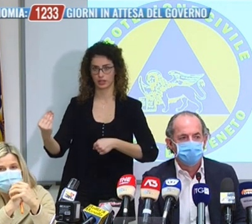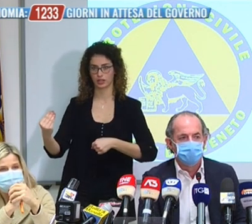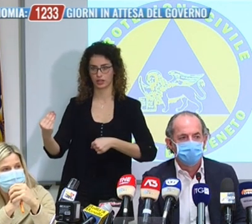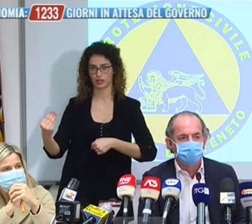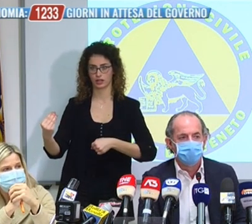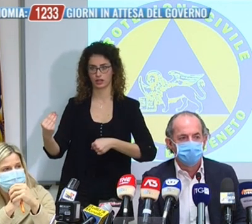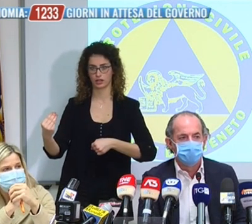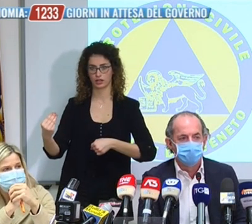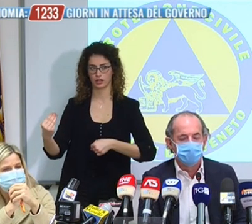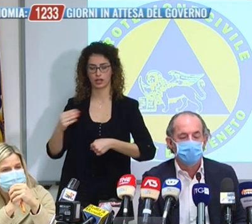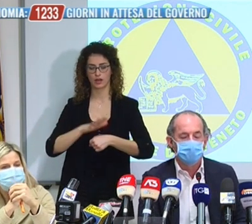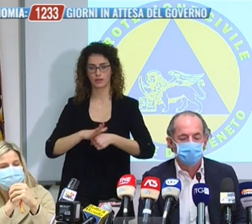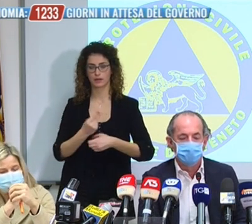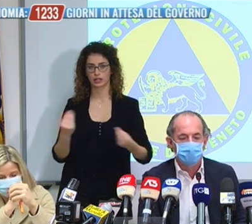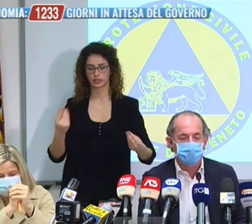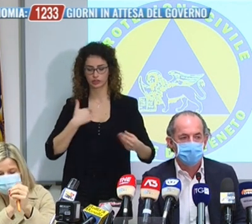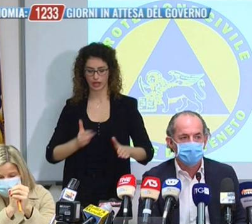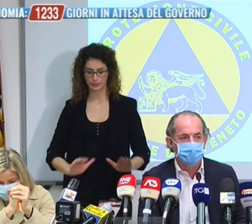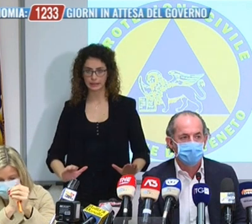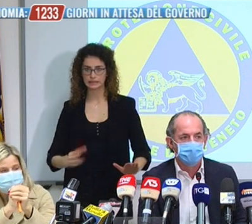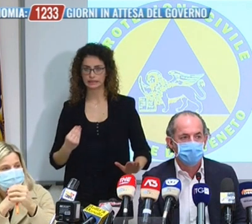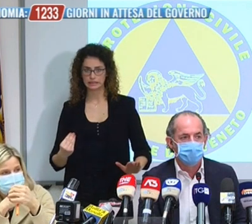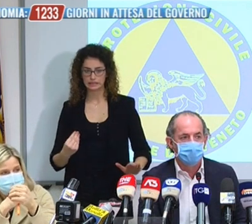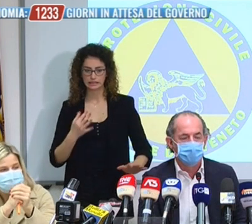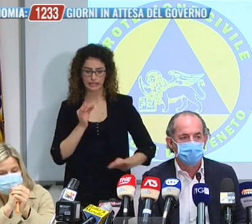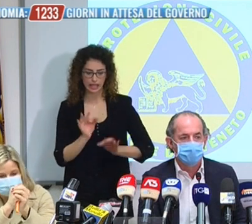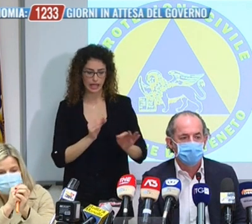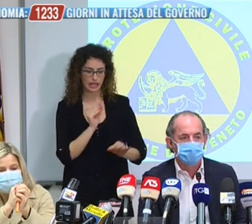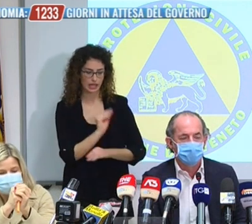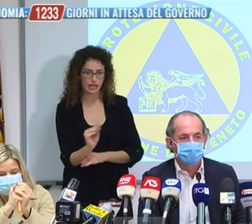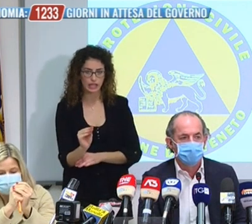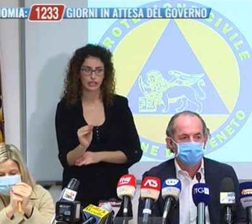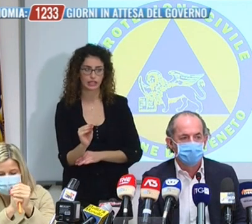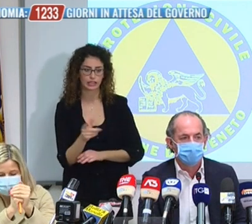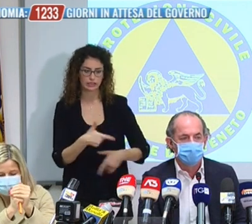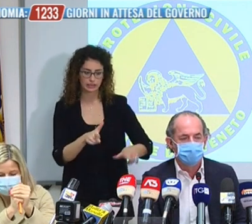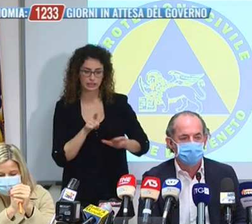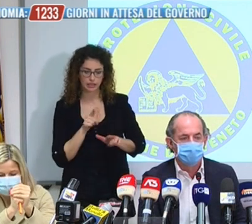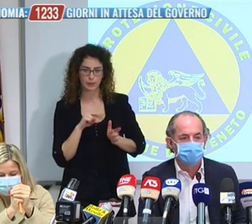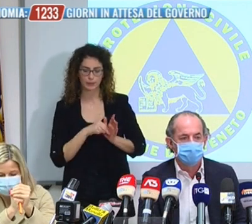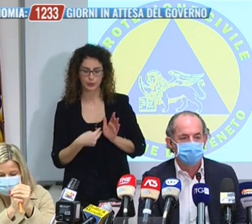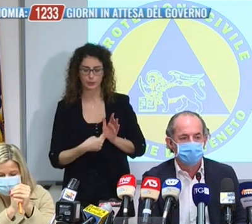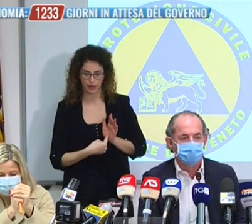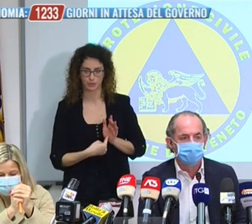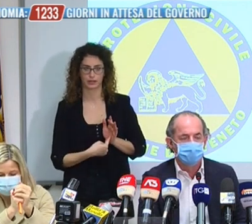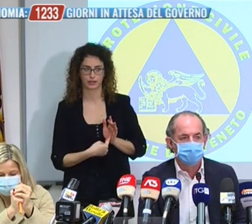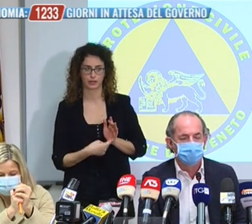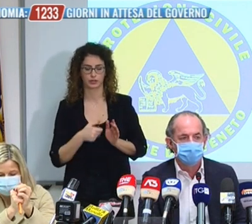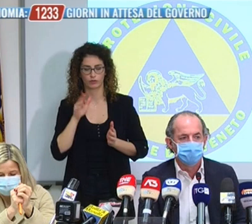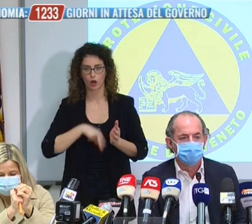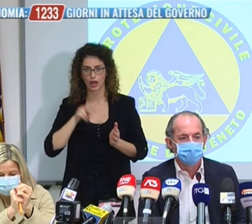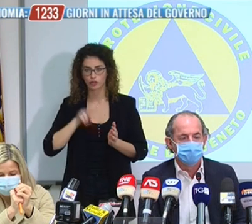di avere dei bambini piccoli a casa da accudire comporta problemi seri, perché leggevo